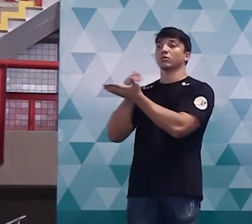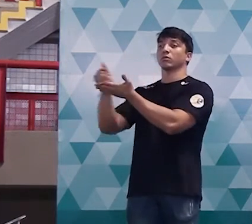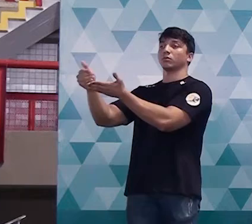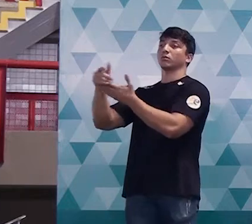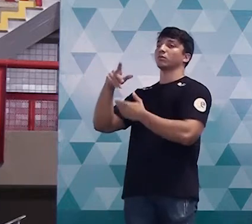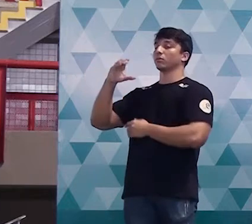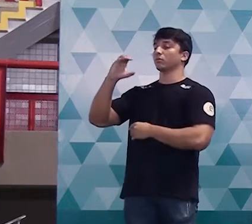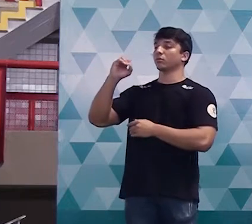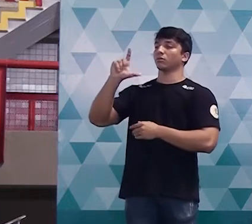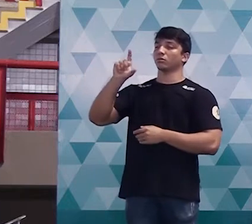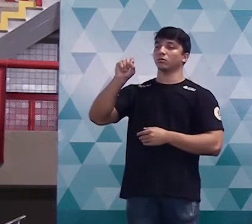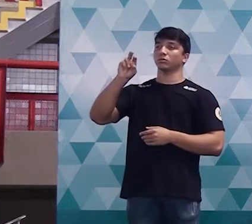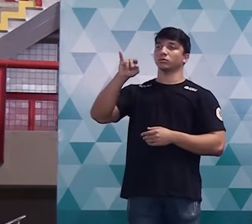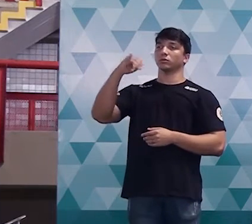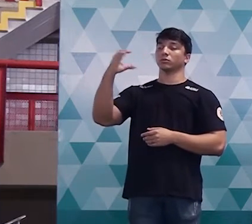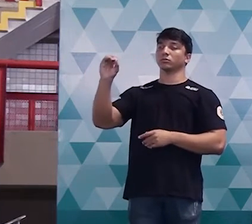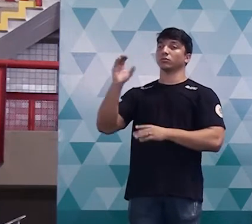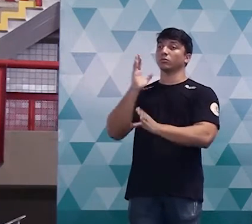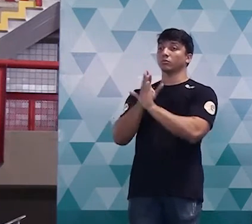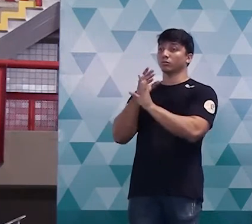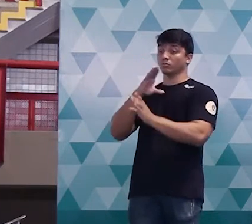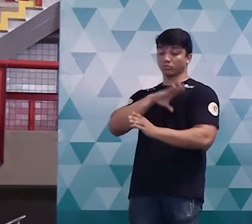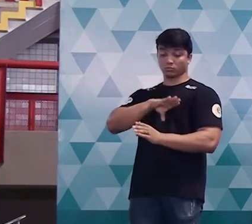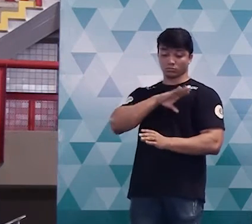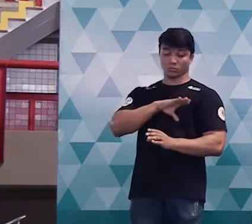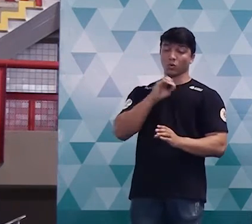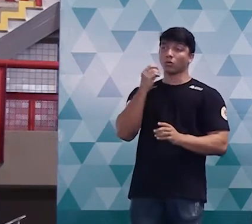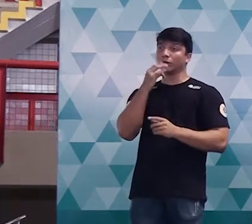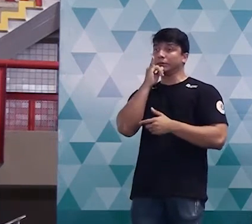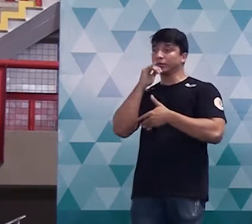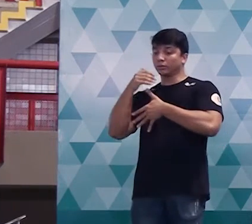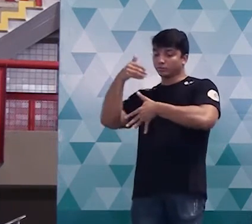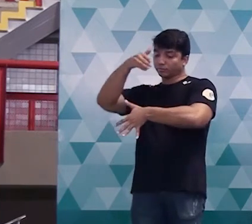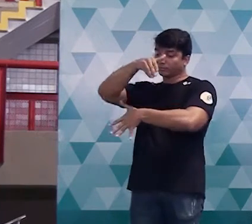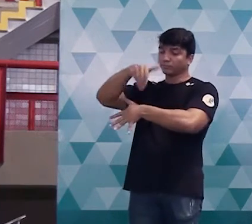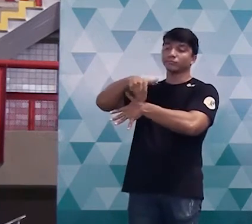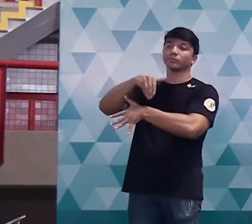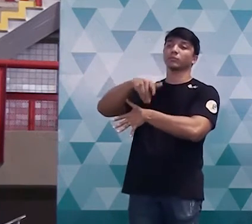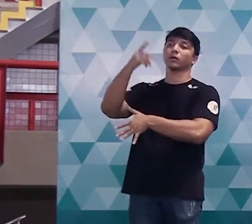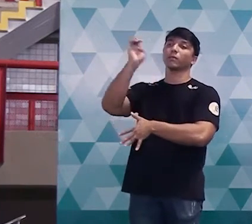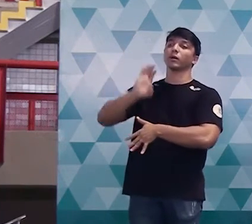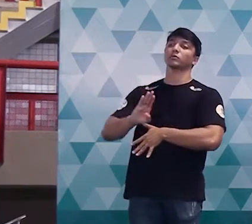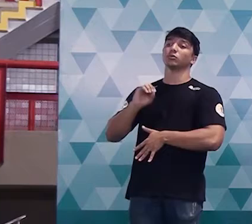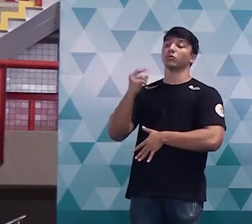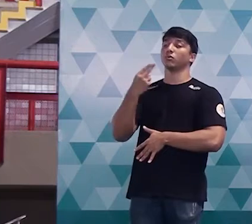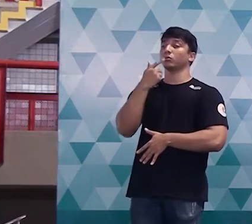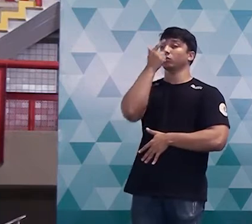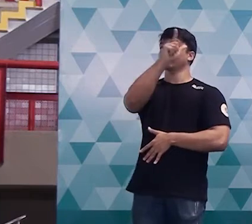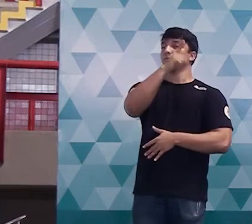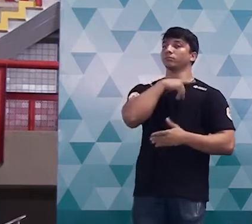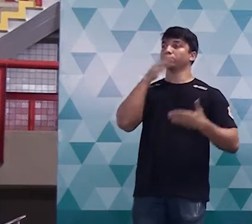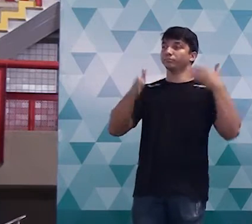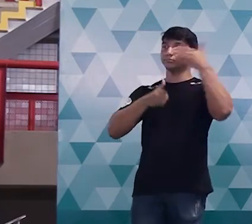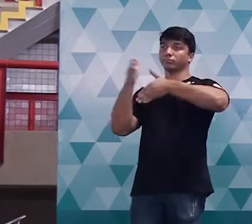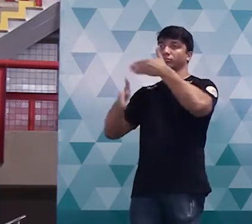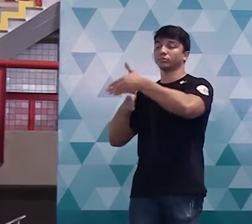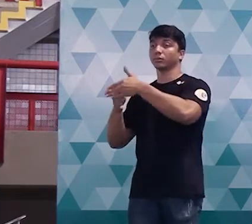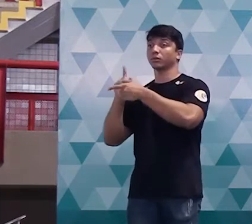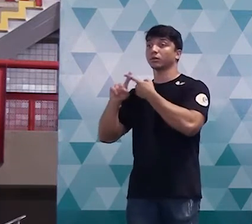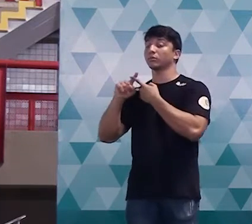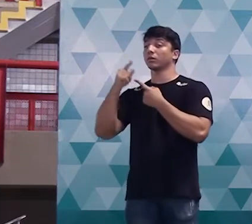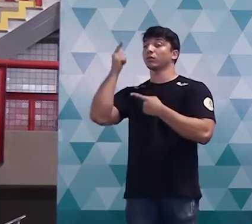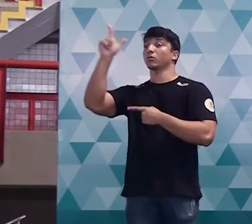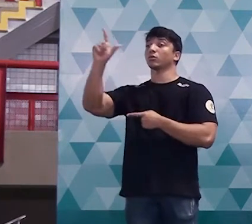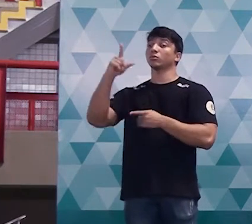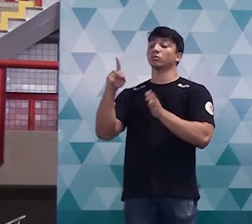processo colonizador, porque Portugal agora ou começa a nos colonizar, ou o Brasil vira alvo de invasões, e ainda tinha o outro